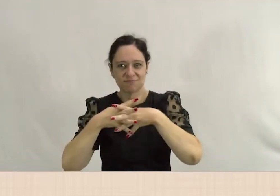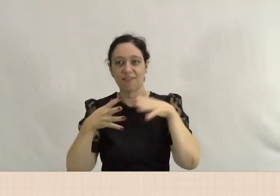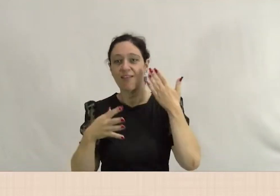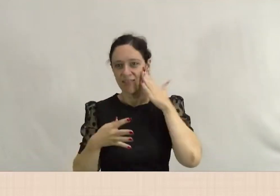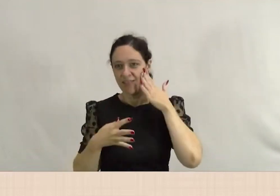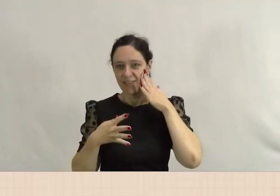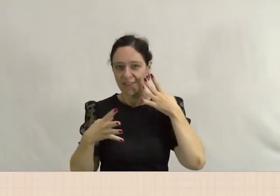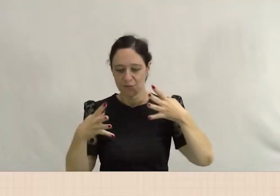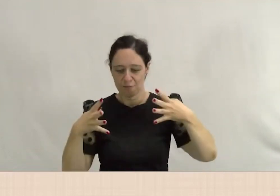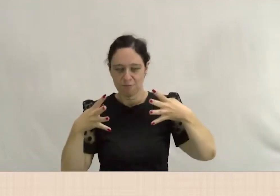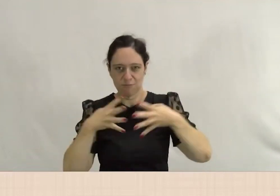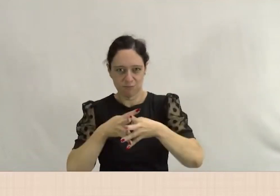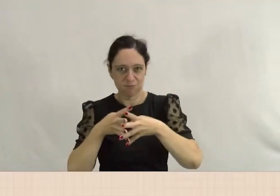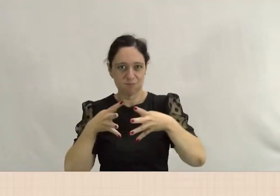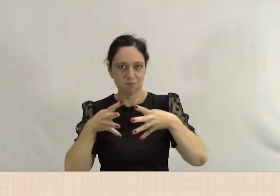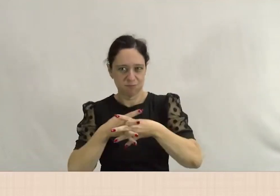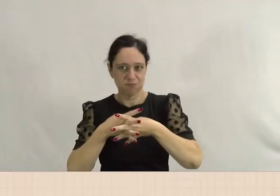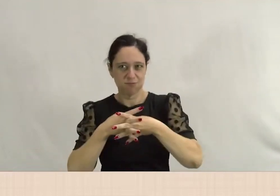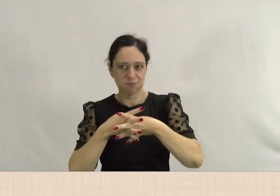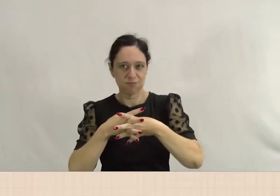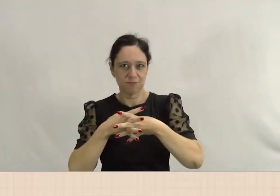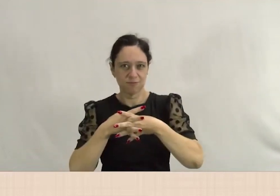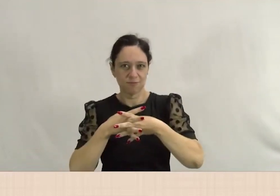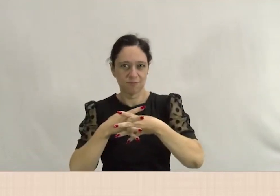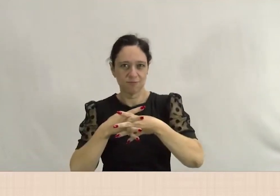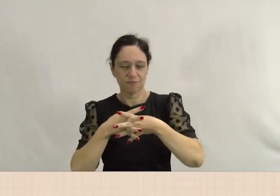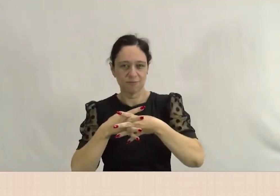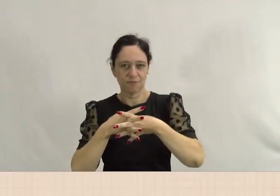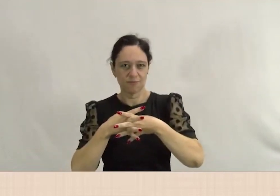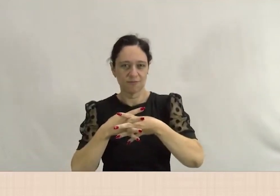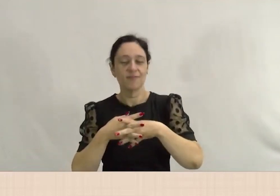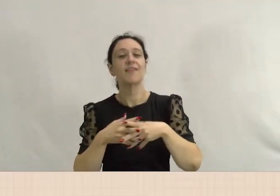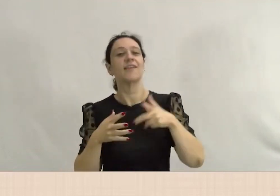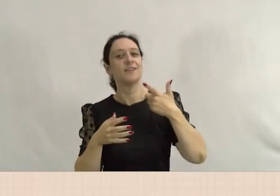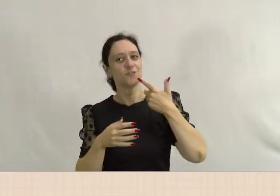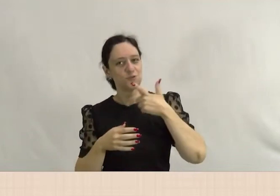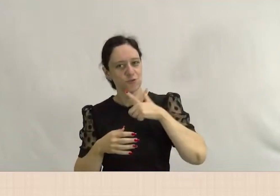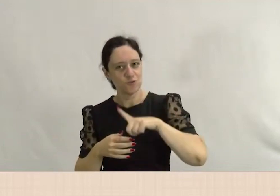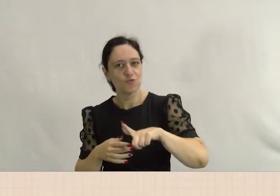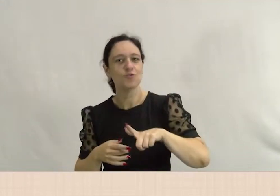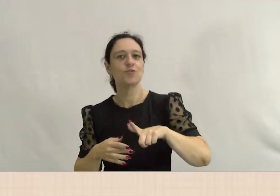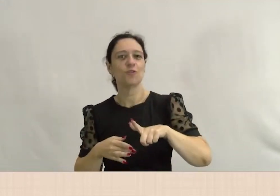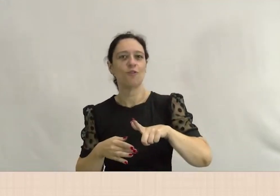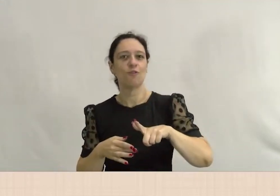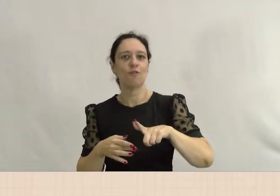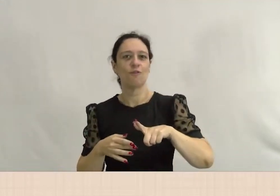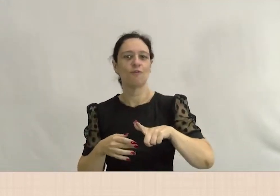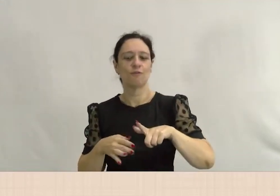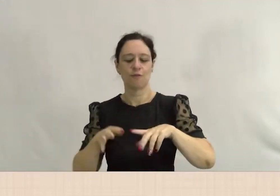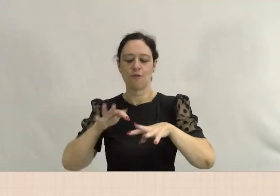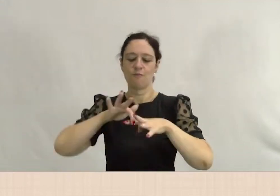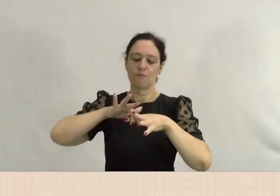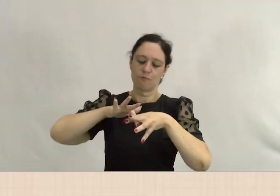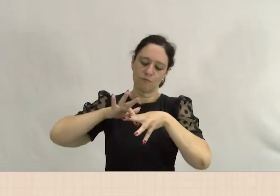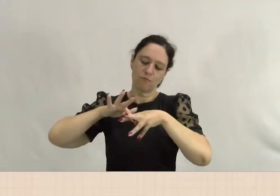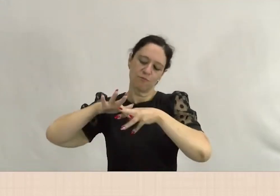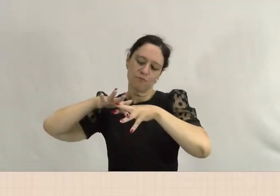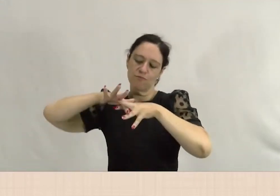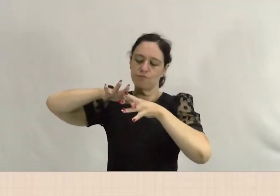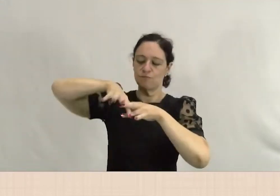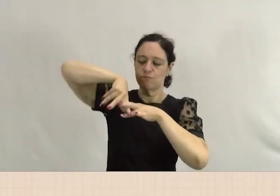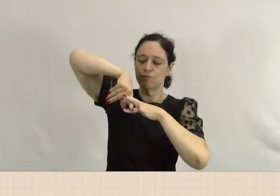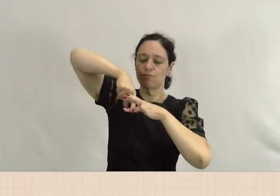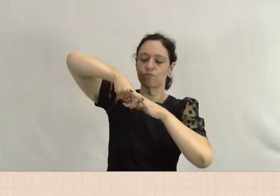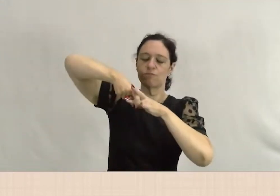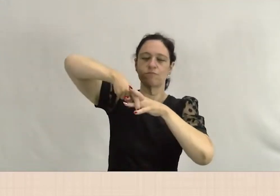não? Não estão entendendo. Aí volta de novo, esse fio transversal passa de novo, aí ele inverte de